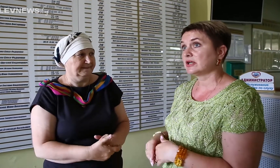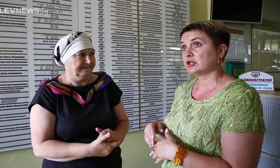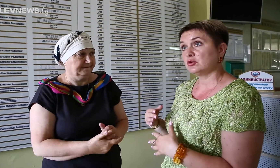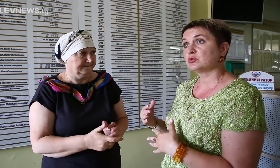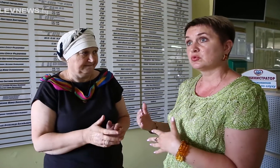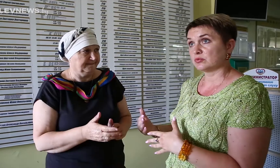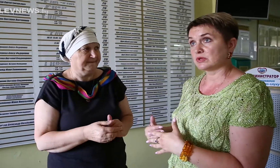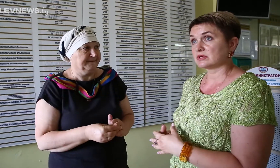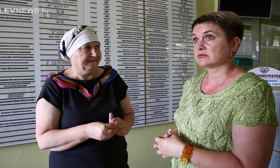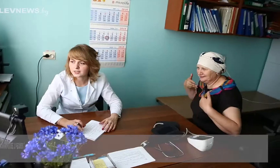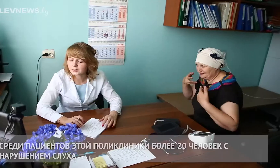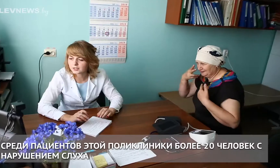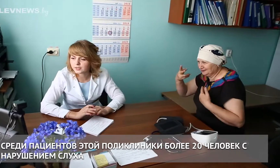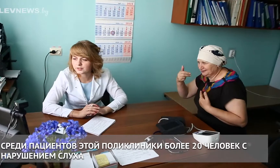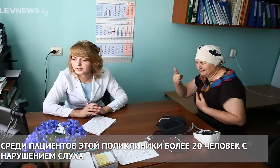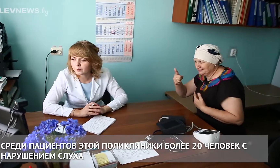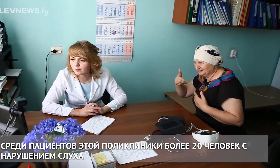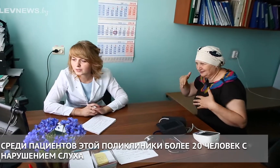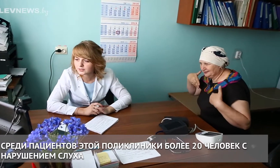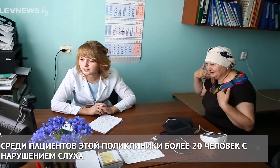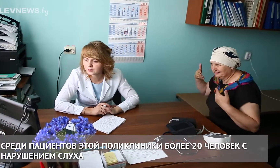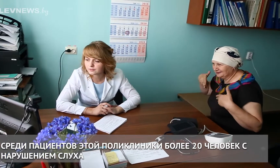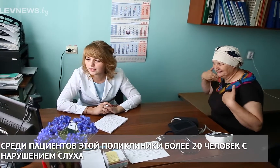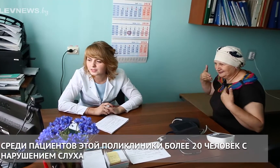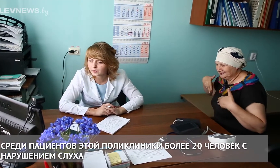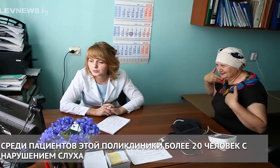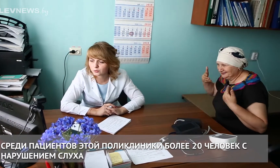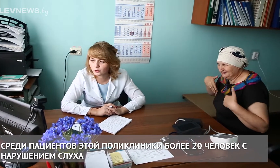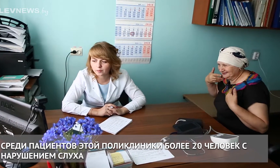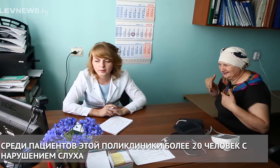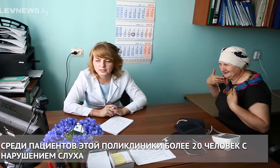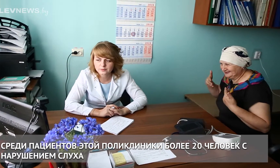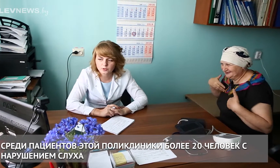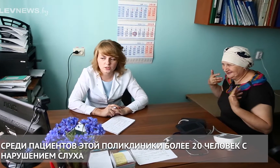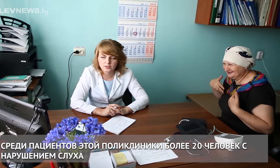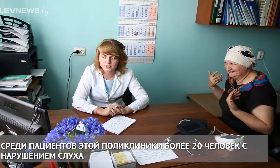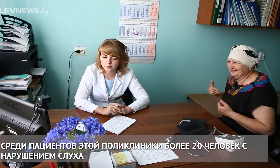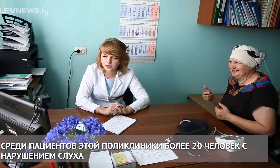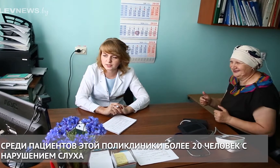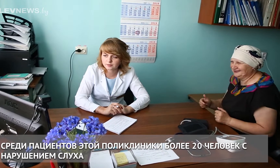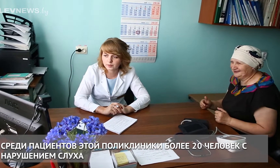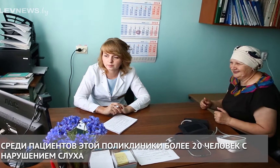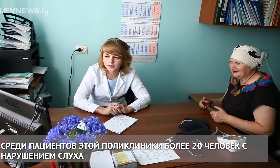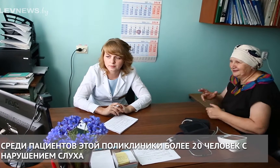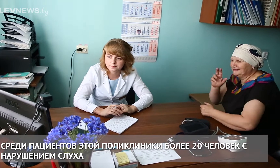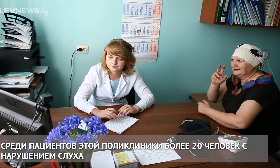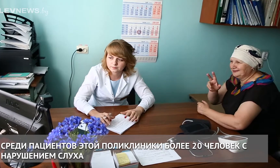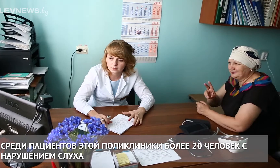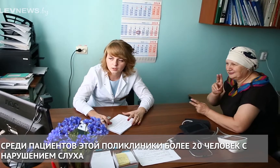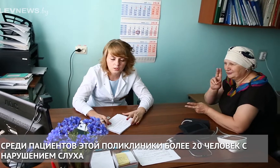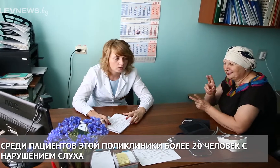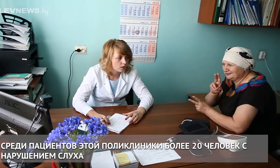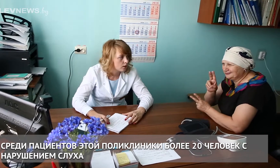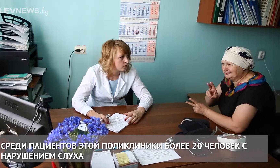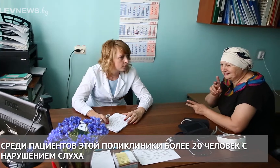ей удобно. Анна Николаевна, к нам обратился инвалид по слуху, помогите, пожалуйста, разобраться с проблемой.